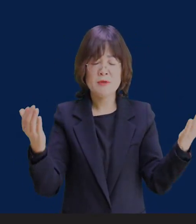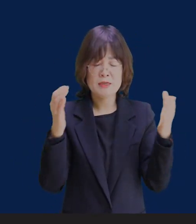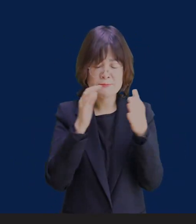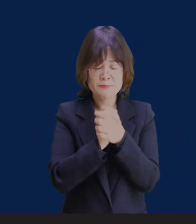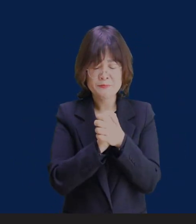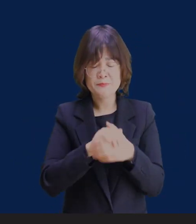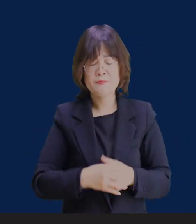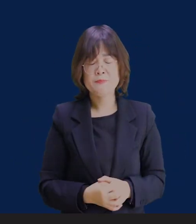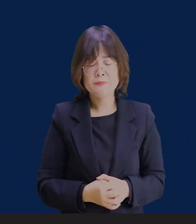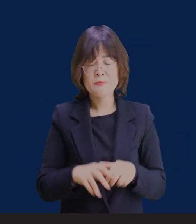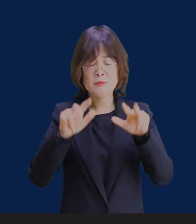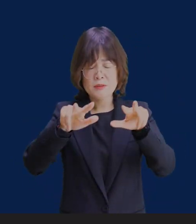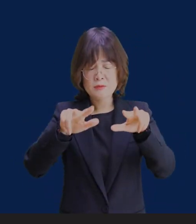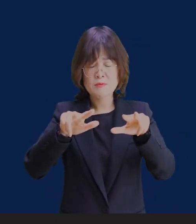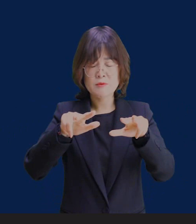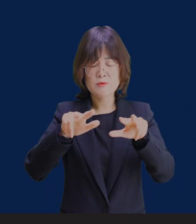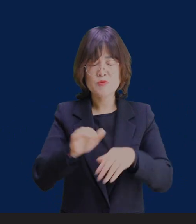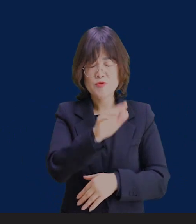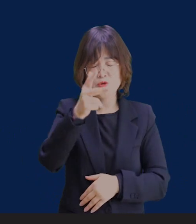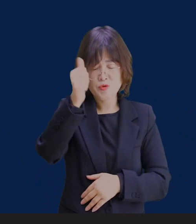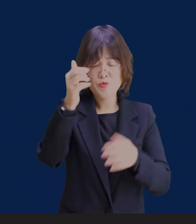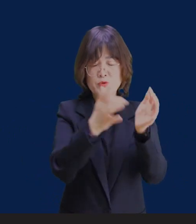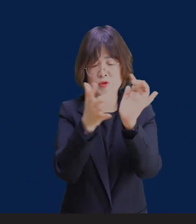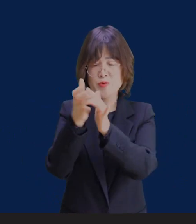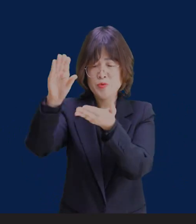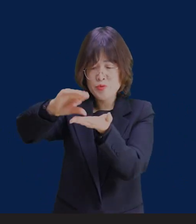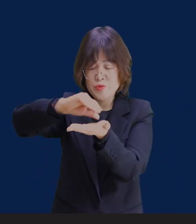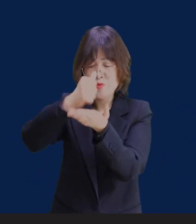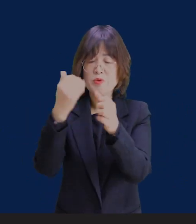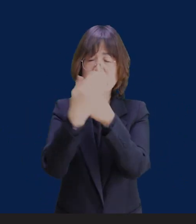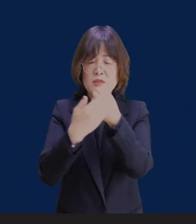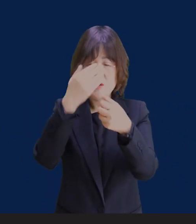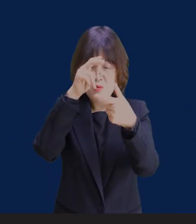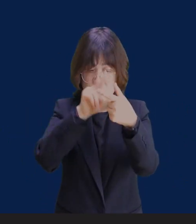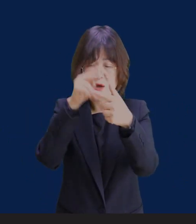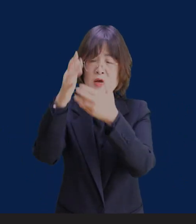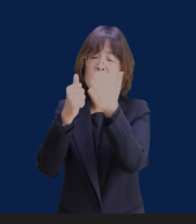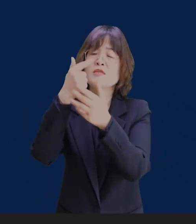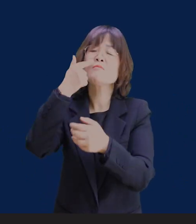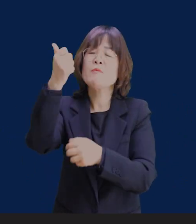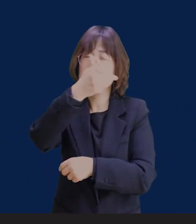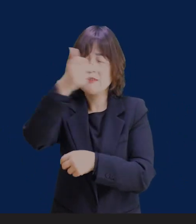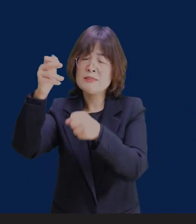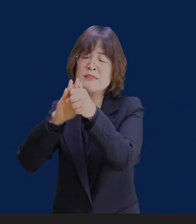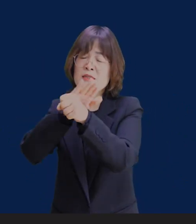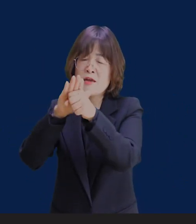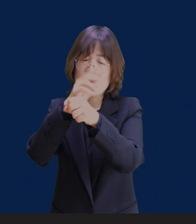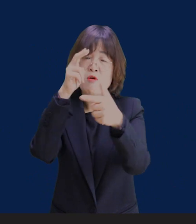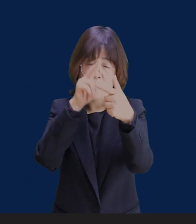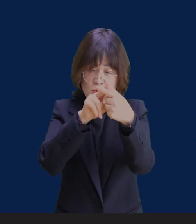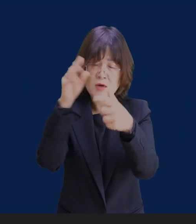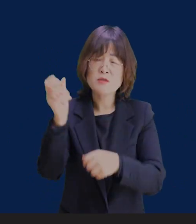이름으로 기도드리옵나이다. 아멘. 지금은 우리 주 예수 그리스도의 은혜와 하나님 아버지의